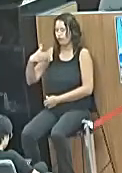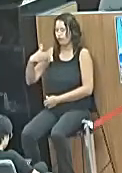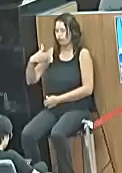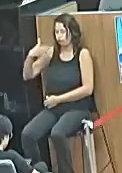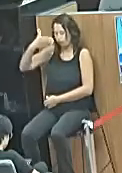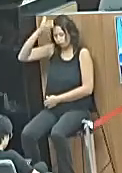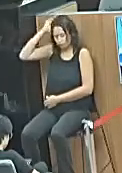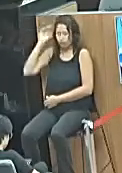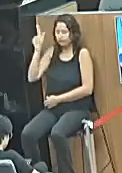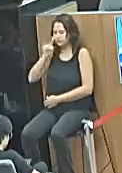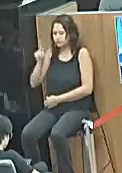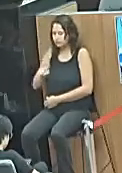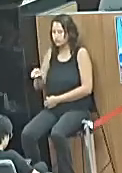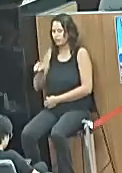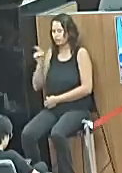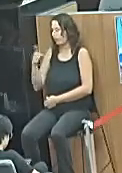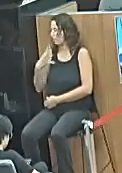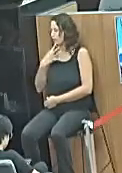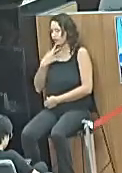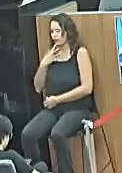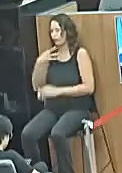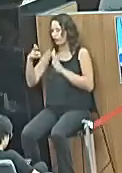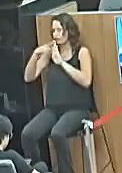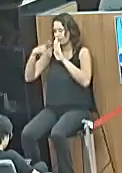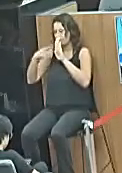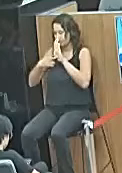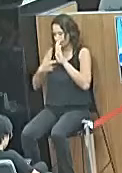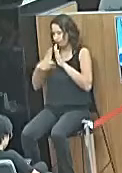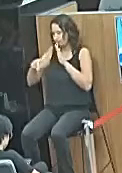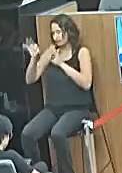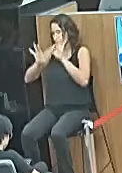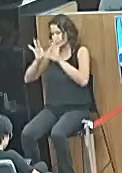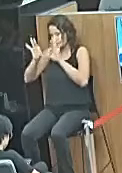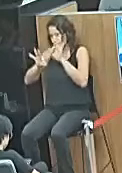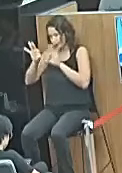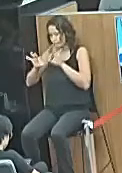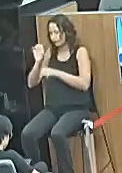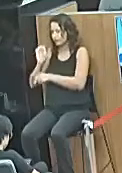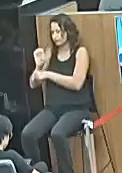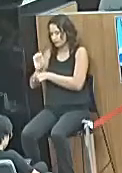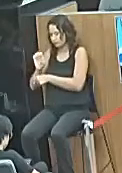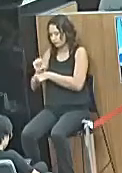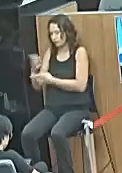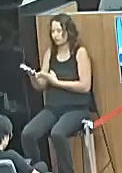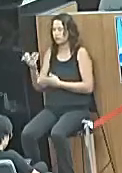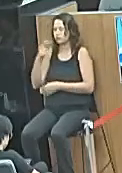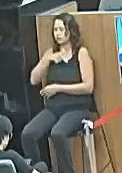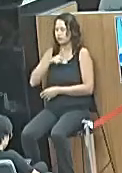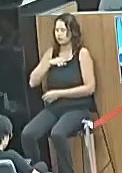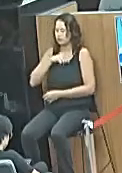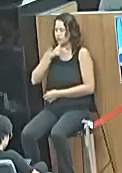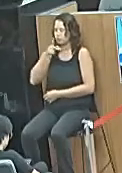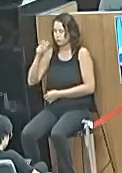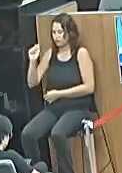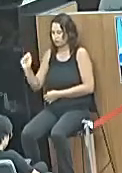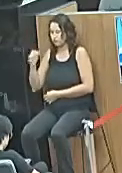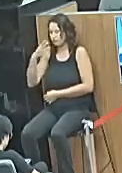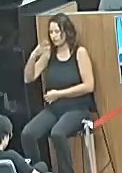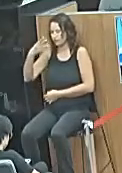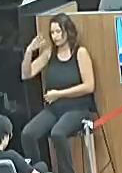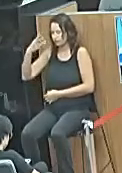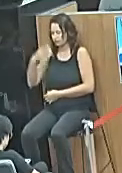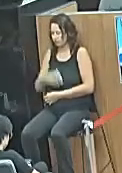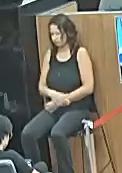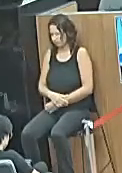pelo plano estadual de educação conforme se vislumbra nas ações propostas no ppa g 329 a